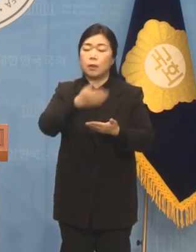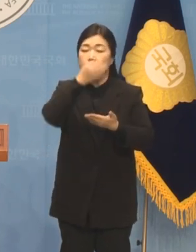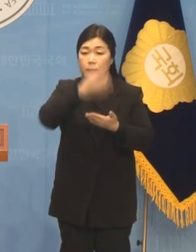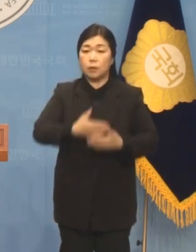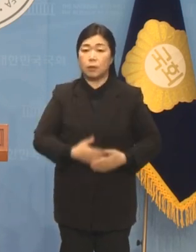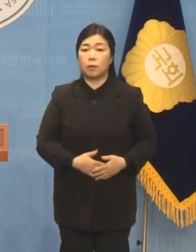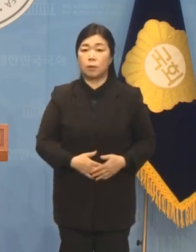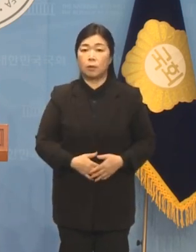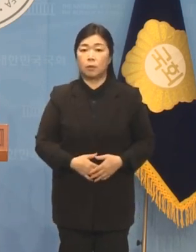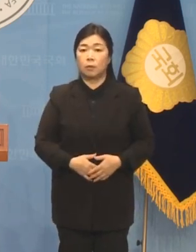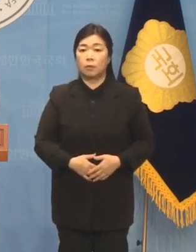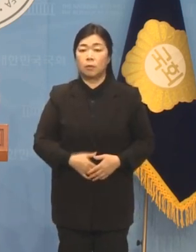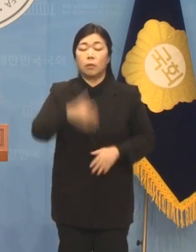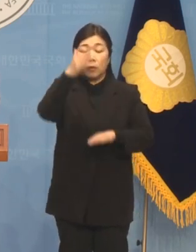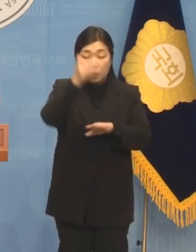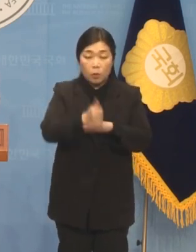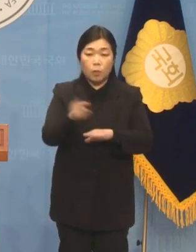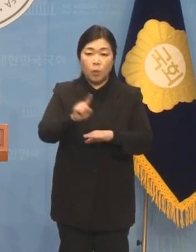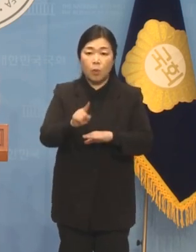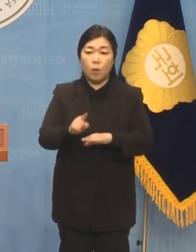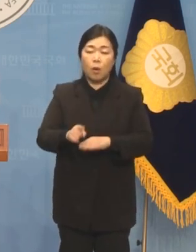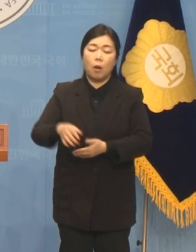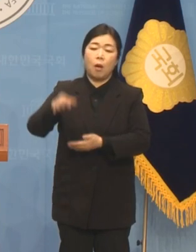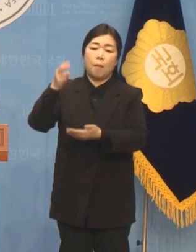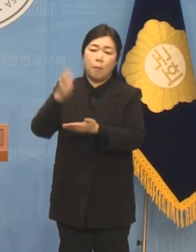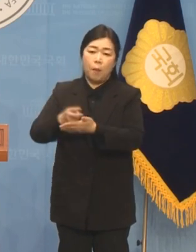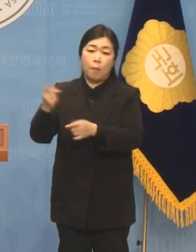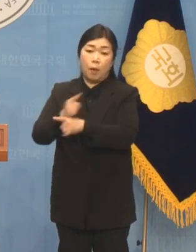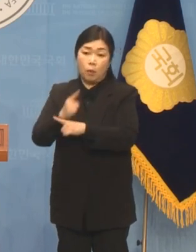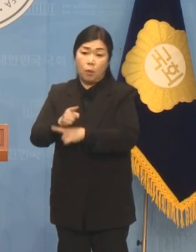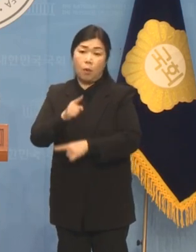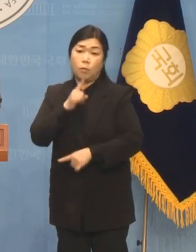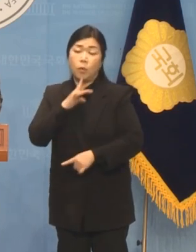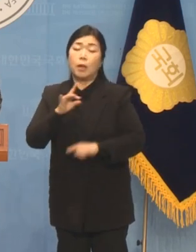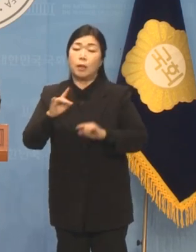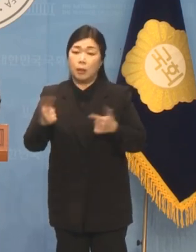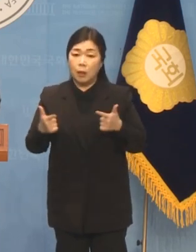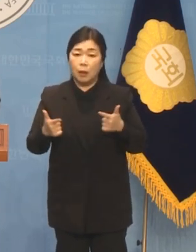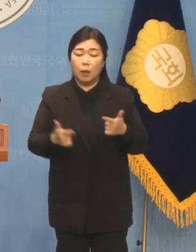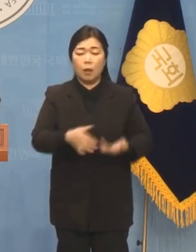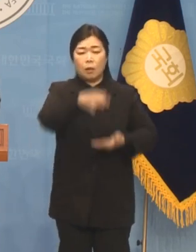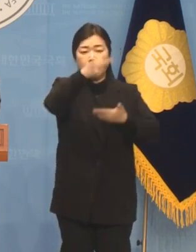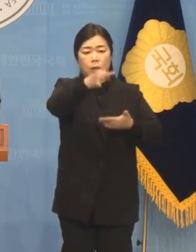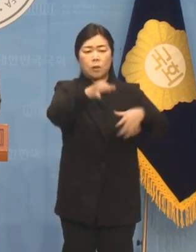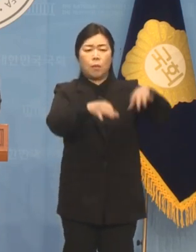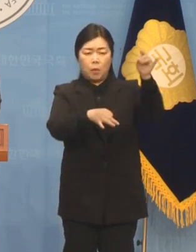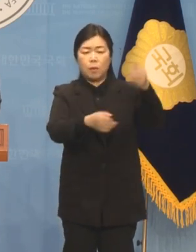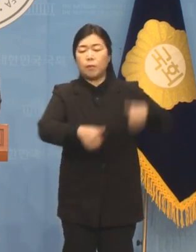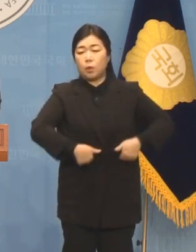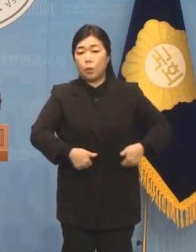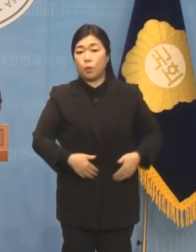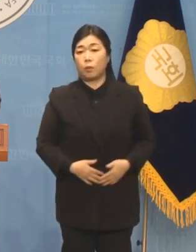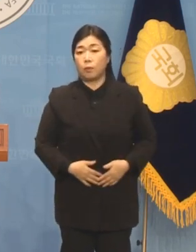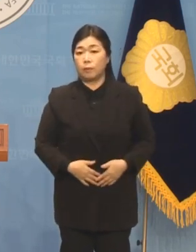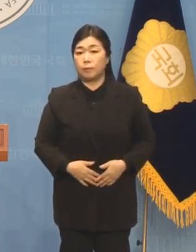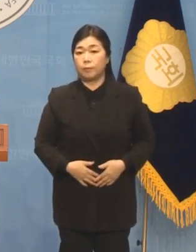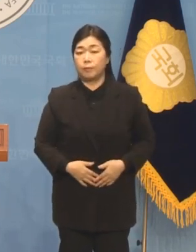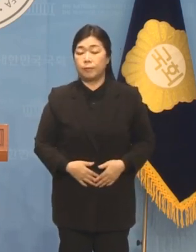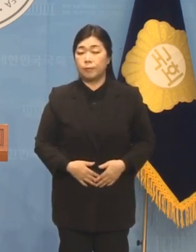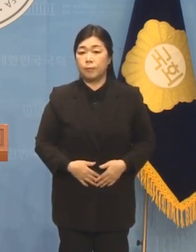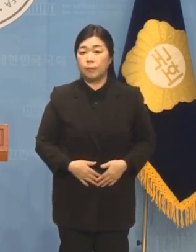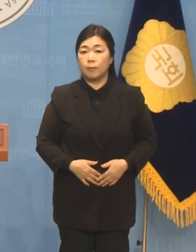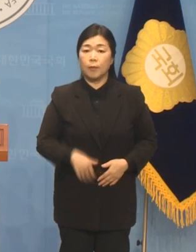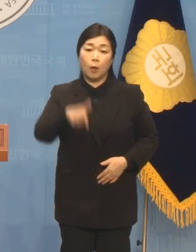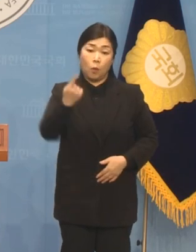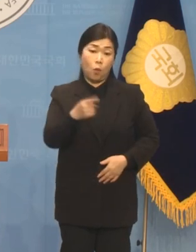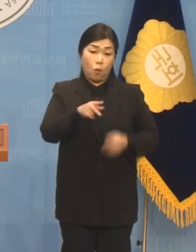아닌 재정, 돈을 모아야 해결되는 문제다. 뒤집어 말하면 고민정 후보를 비롯한 역대